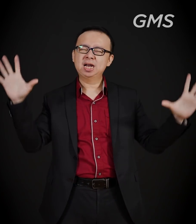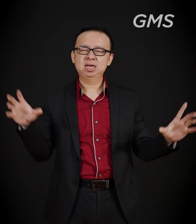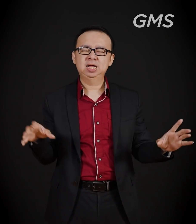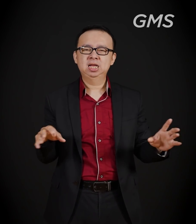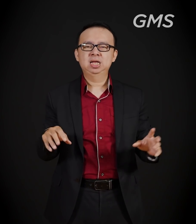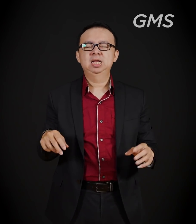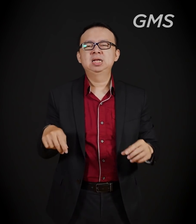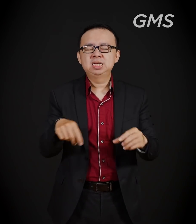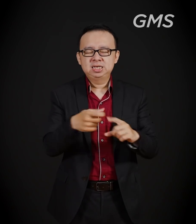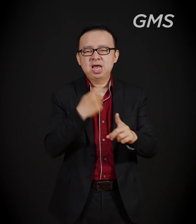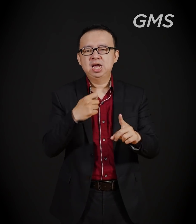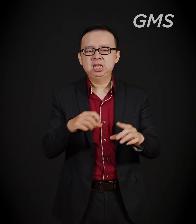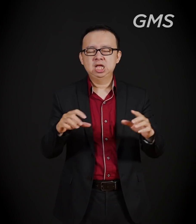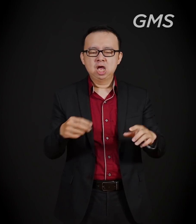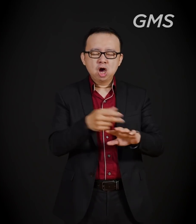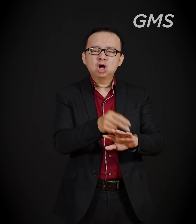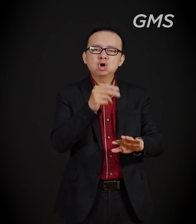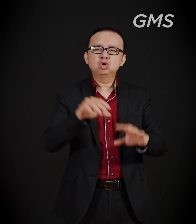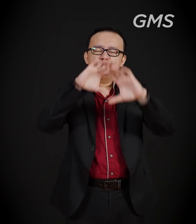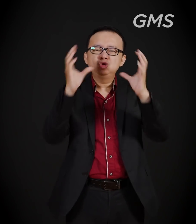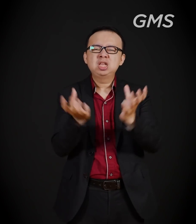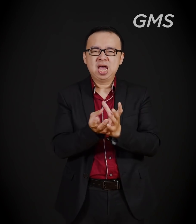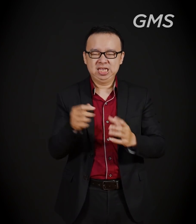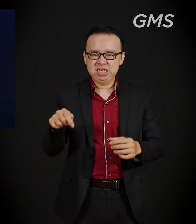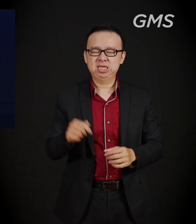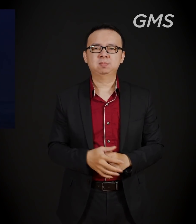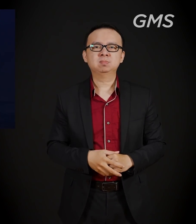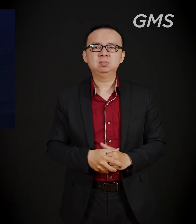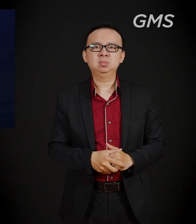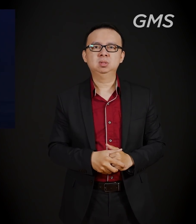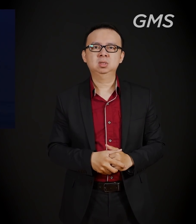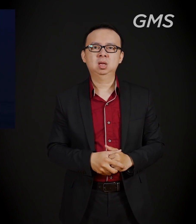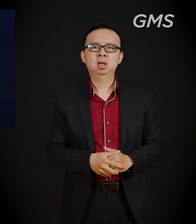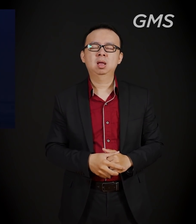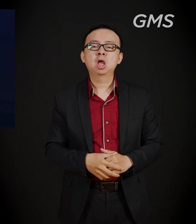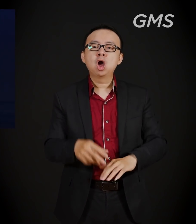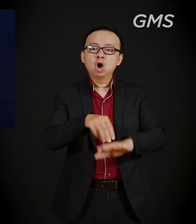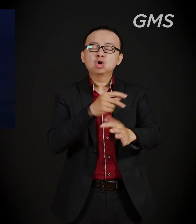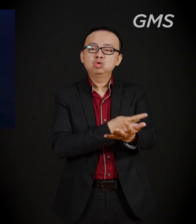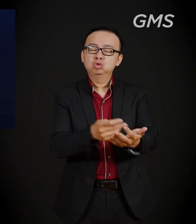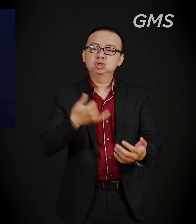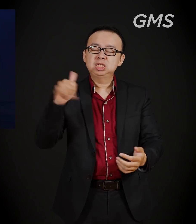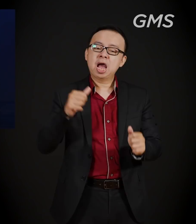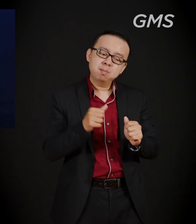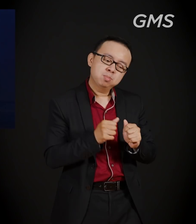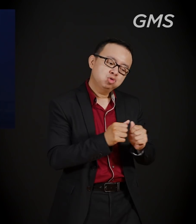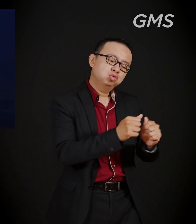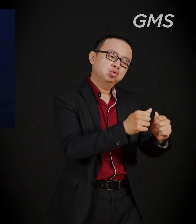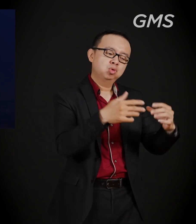yang membangkitkan Yesus dari antara orang mati, ada di dalam kita. Biarlah Roh Kudus yang membimbing kita. Cukup bilang,